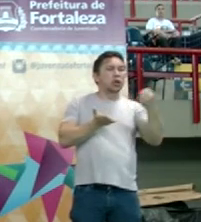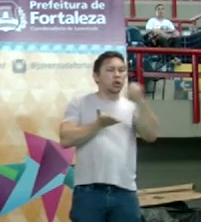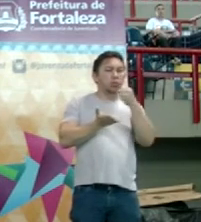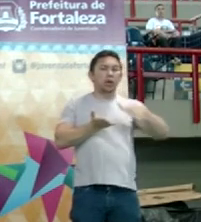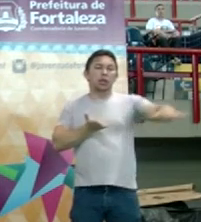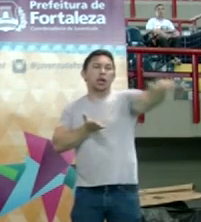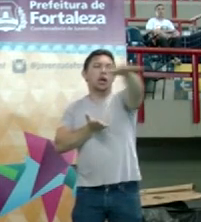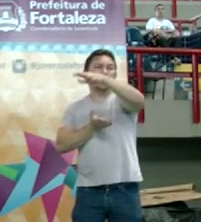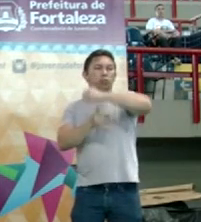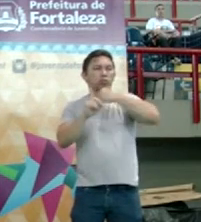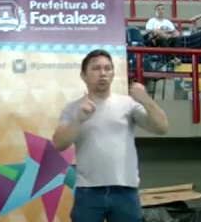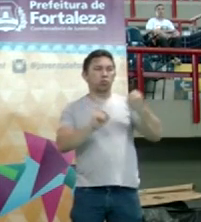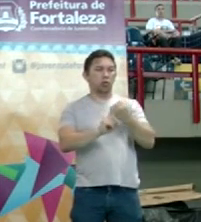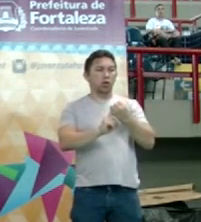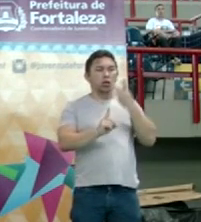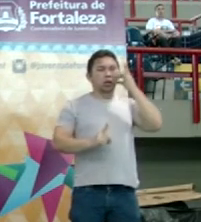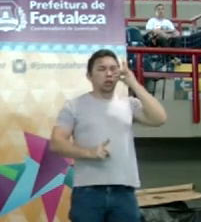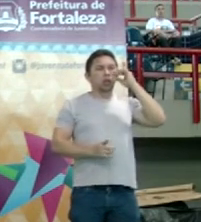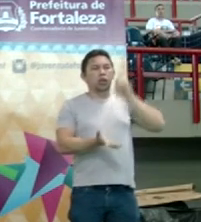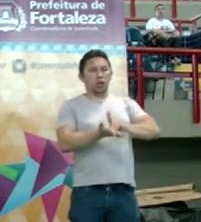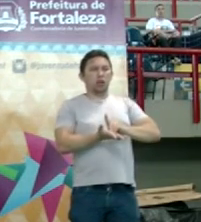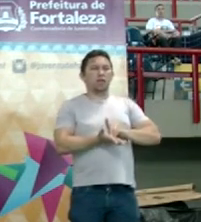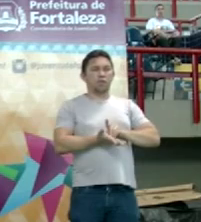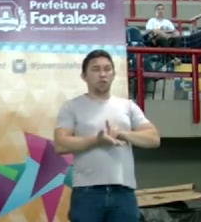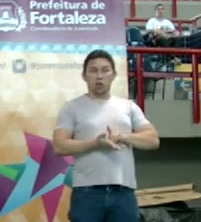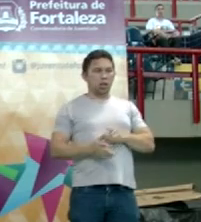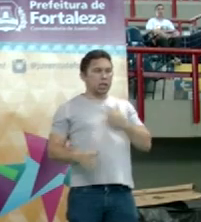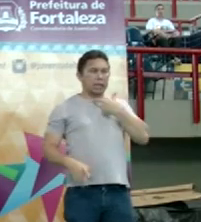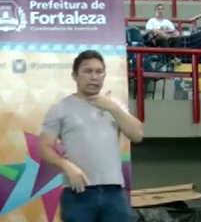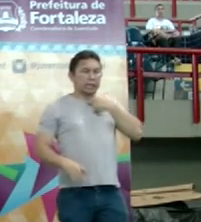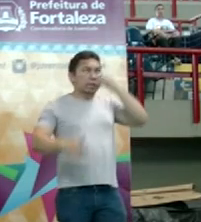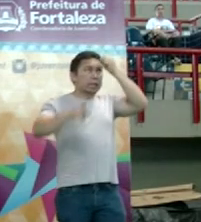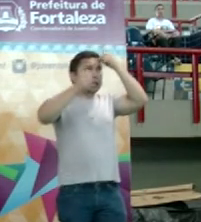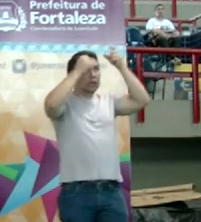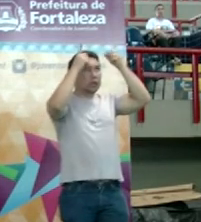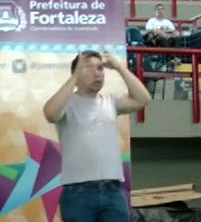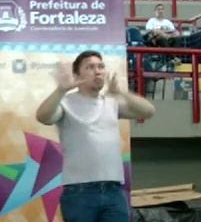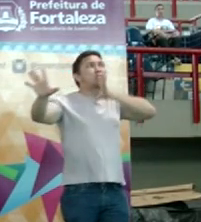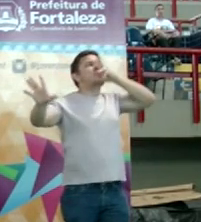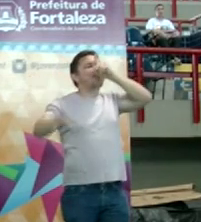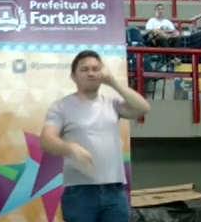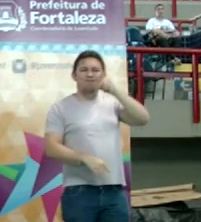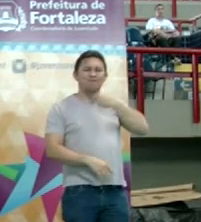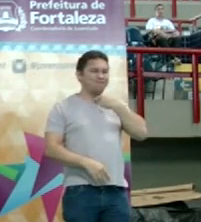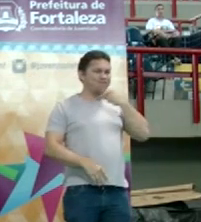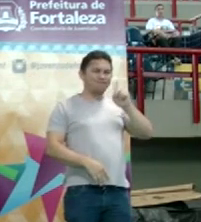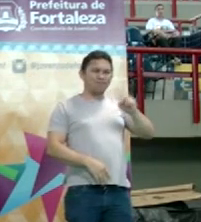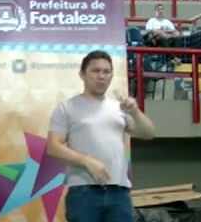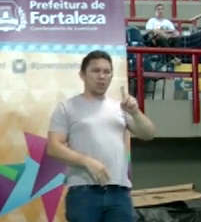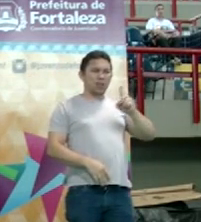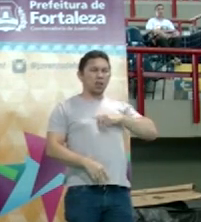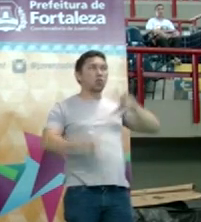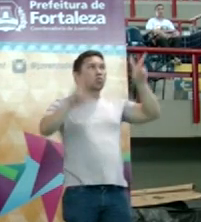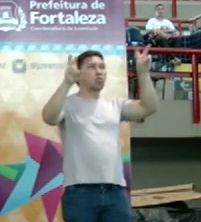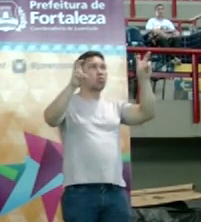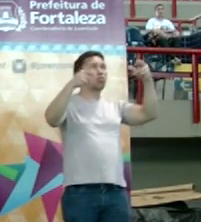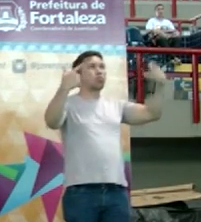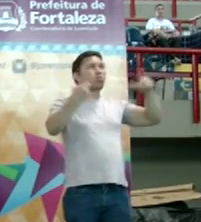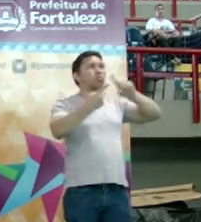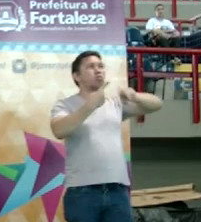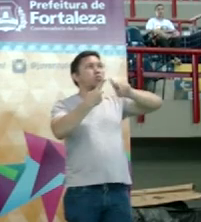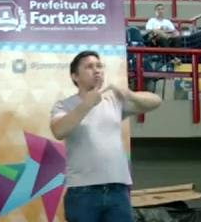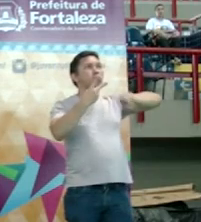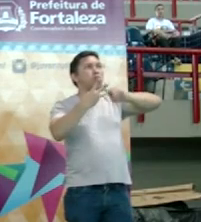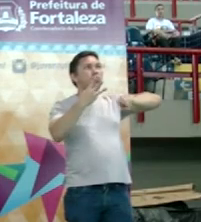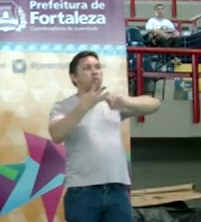na sociedade, na realidade. Eu não posso inventar nada sob pena de perder